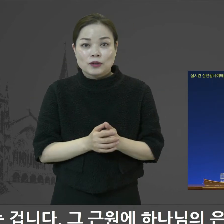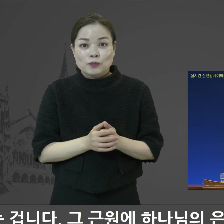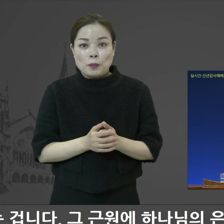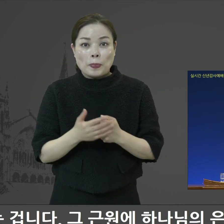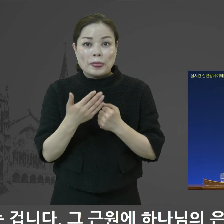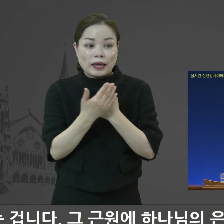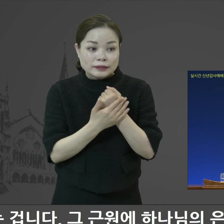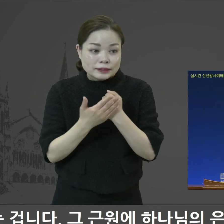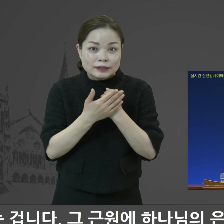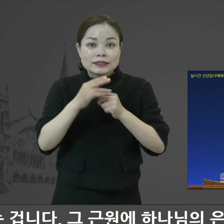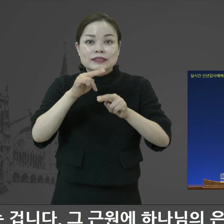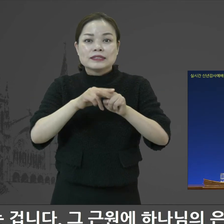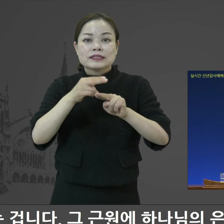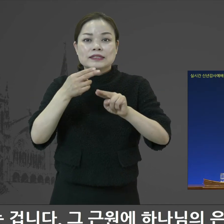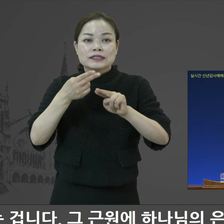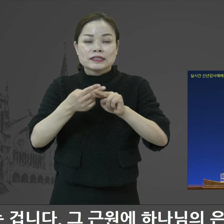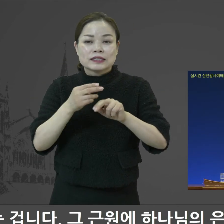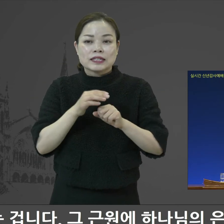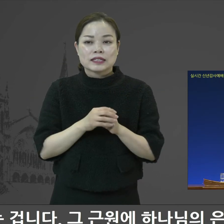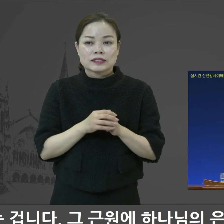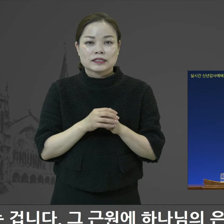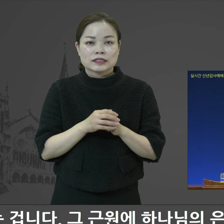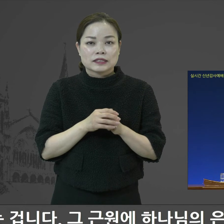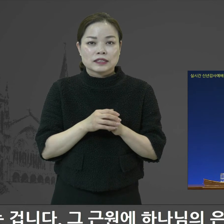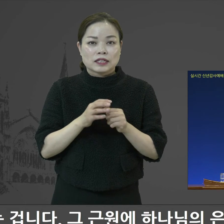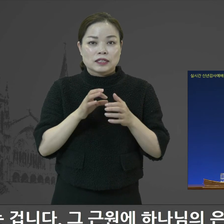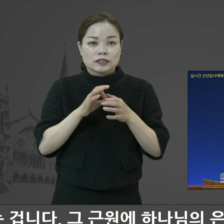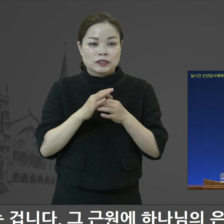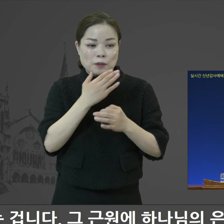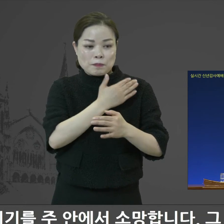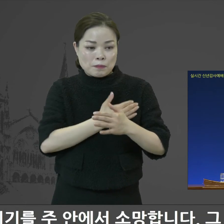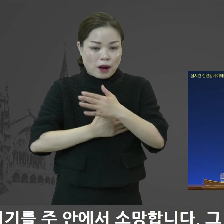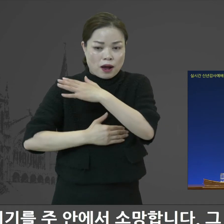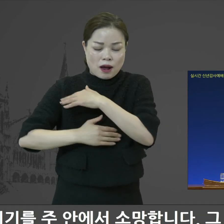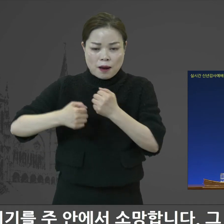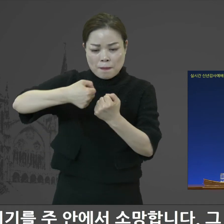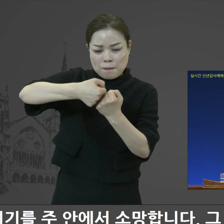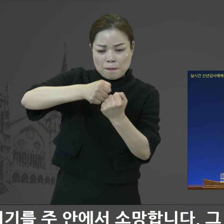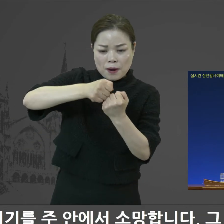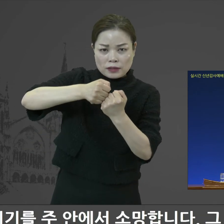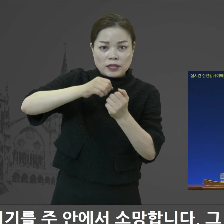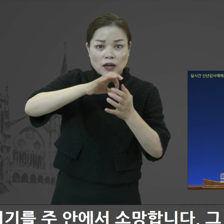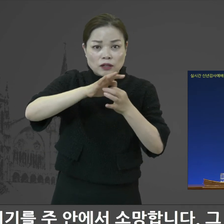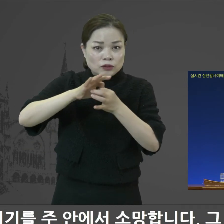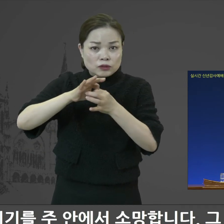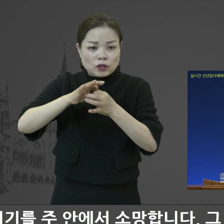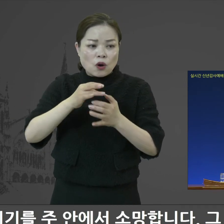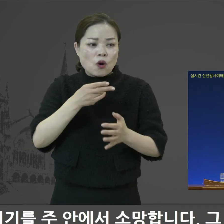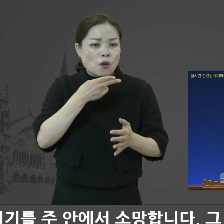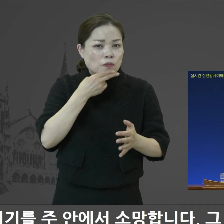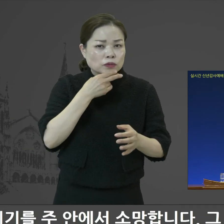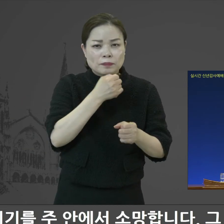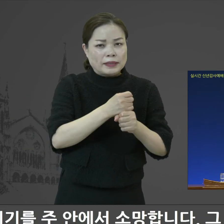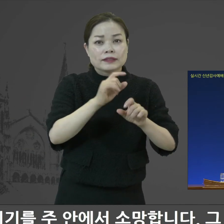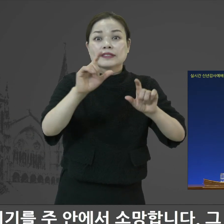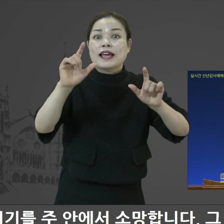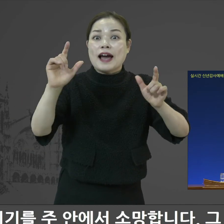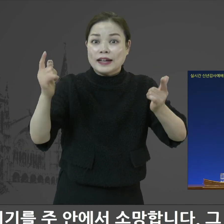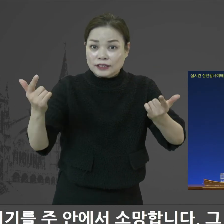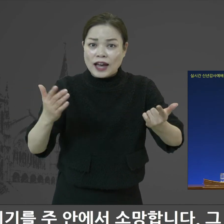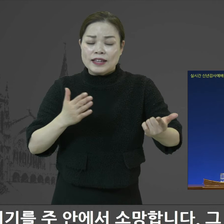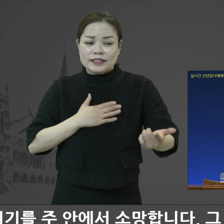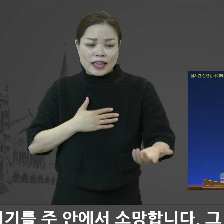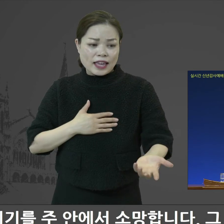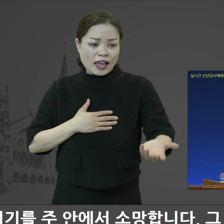그 은사들이 발휘되려면 마디가 있어야 된다는 겁니다. 마디의 역할은 없는 것을 만들어내는 것이 아니라,